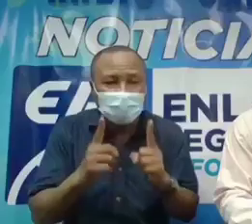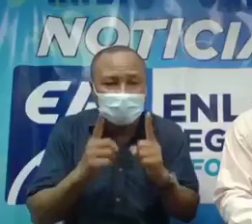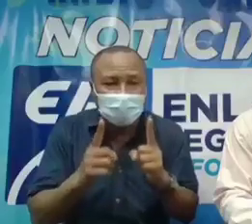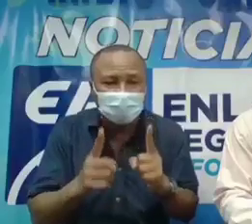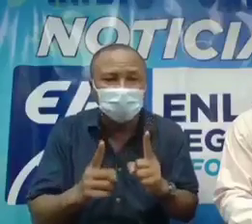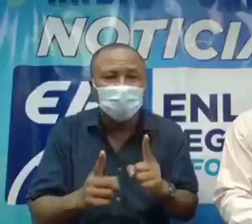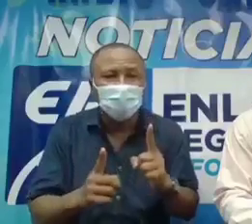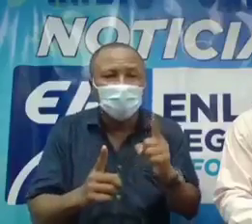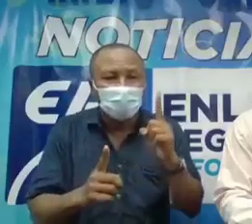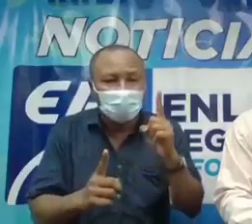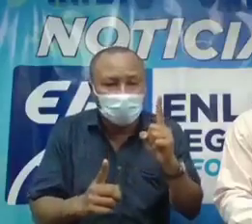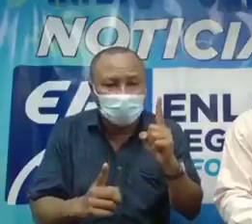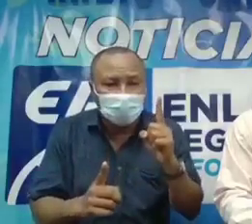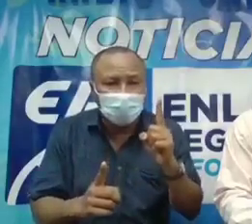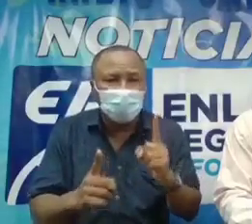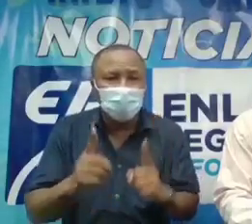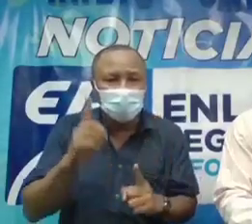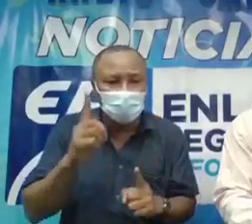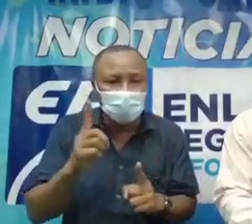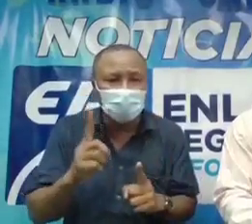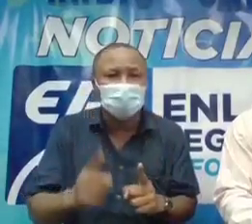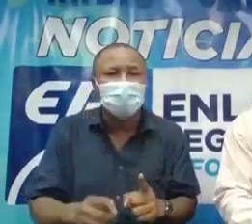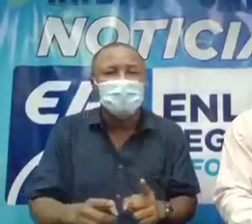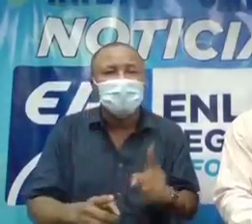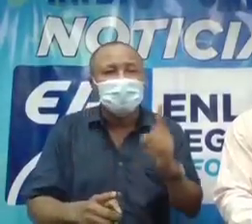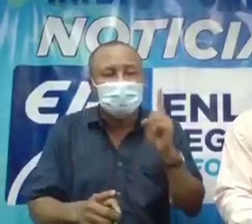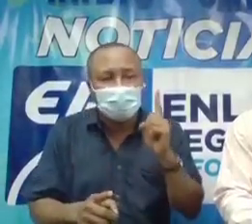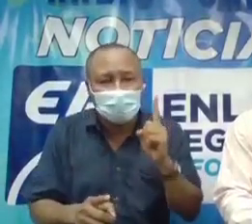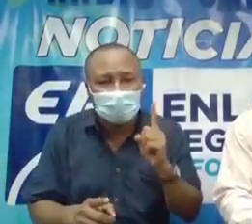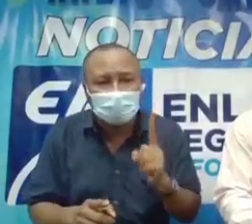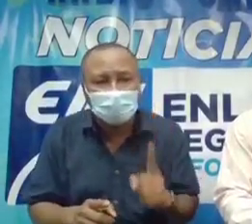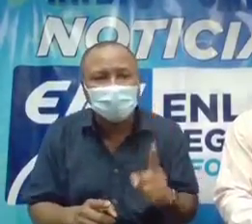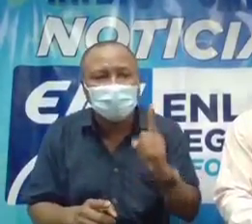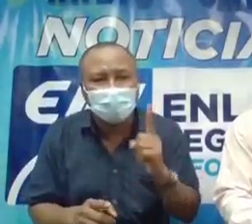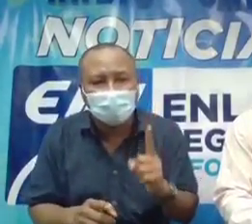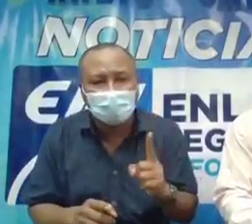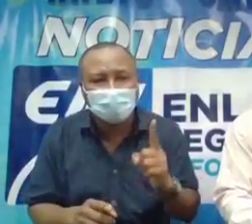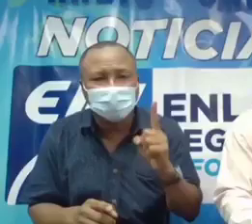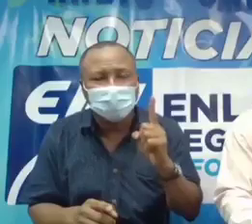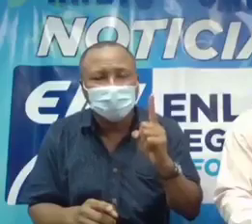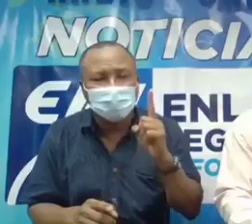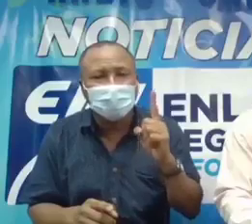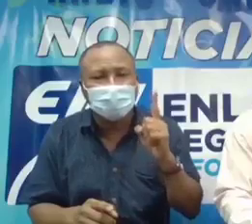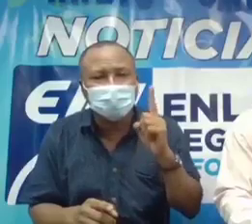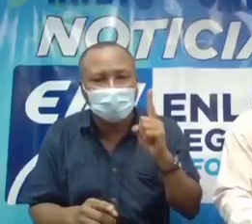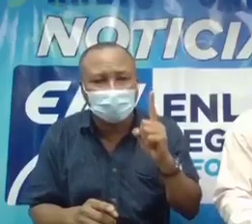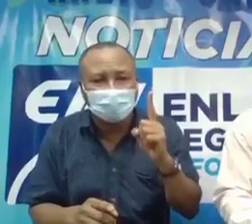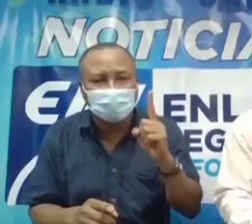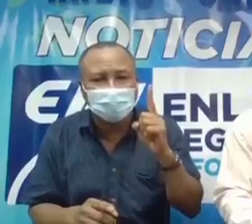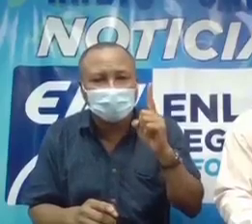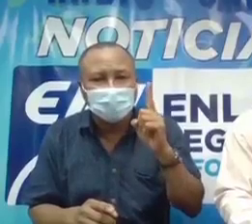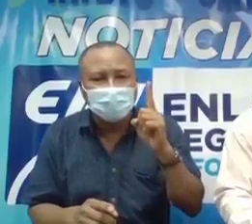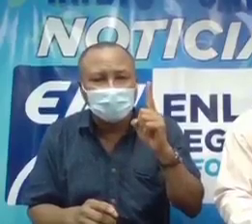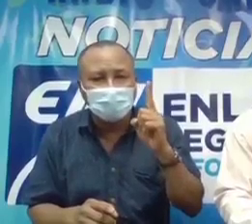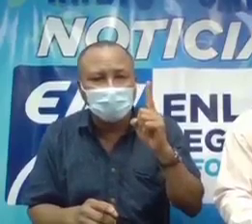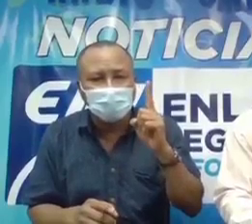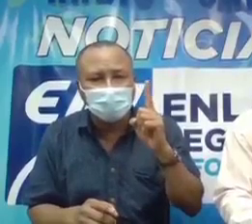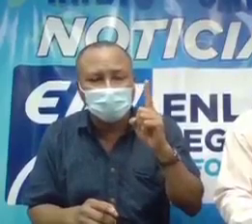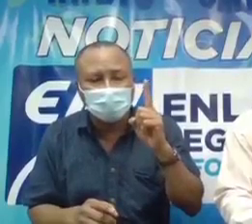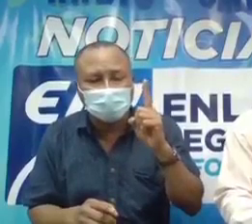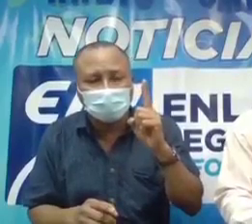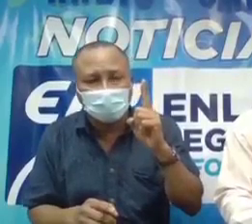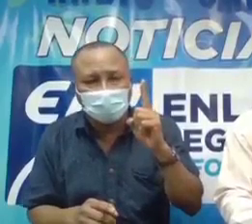de paridad, hombre, mujer, si el alcalde es, si es un alcalde,